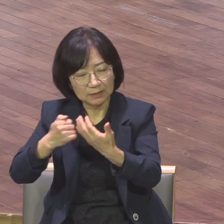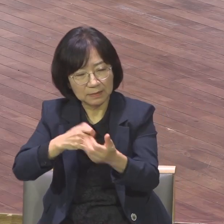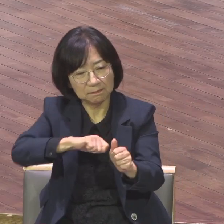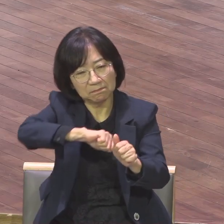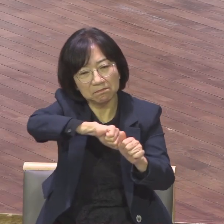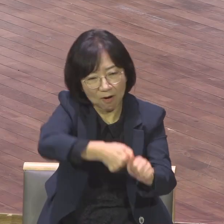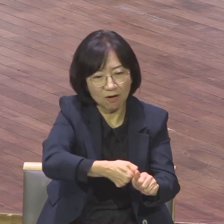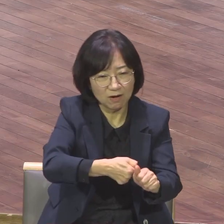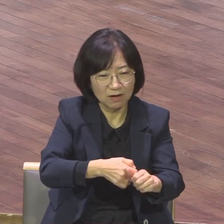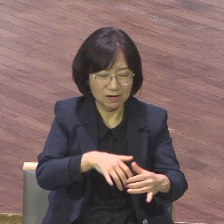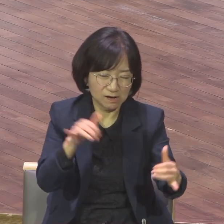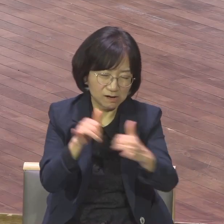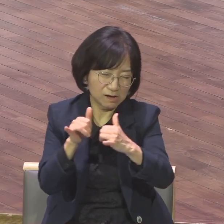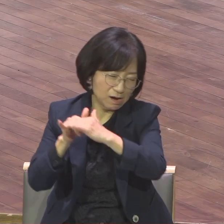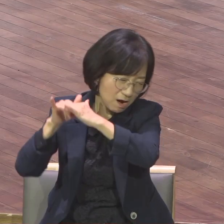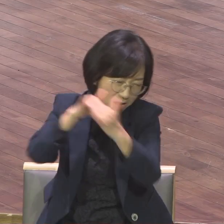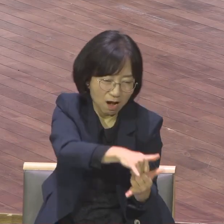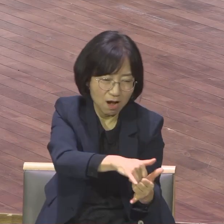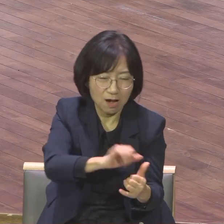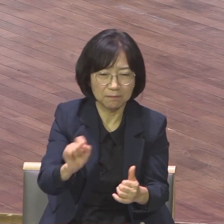주관자가.